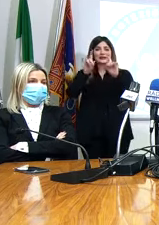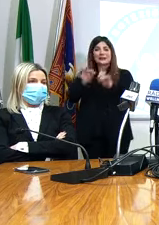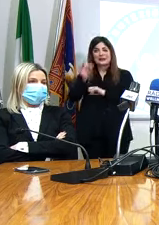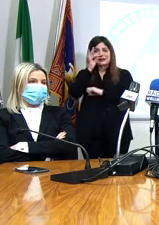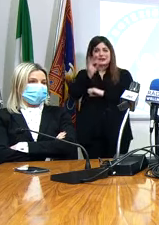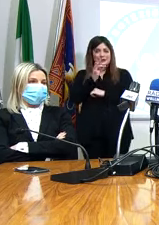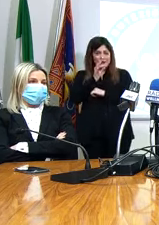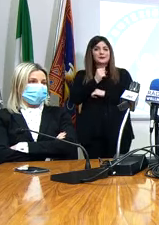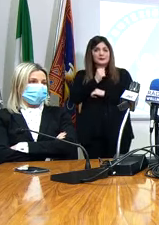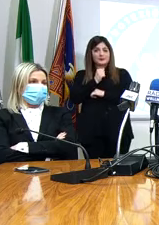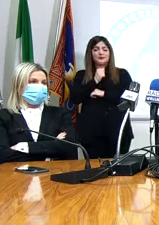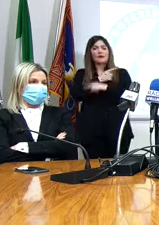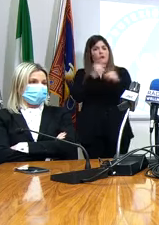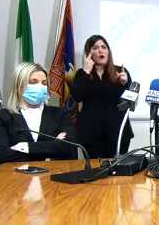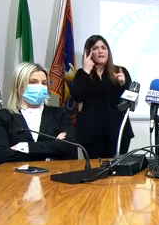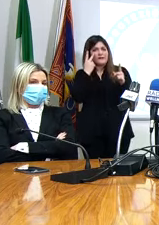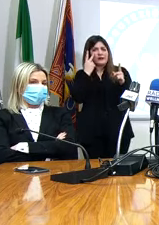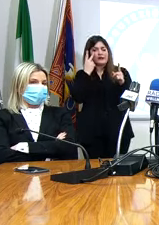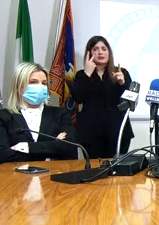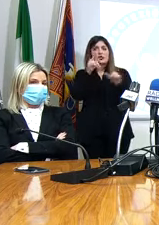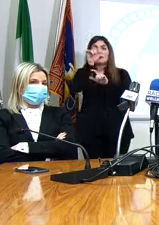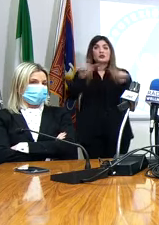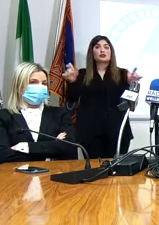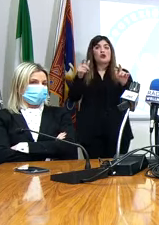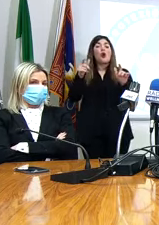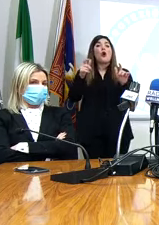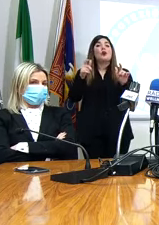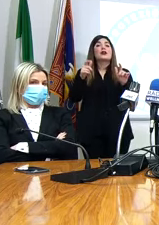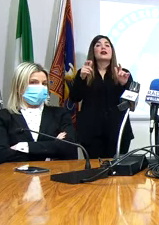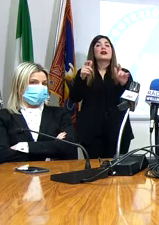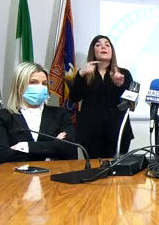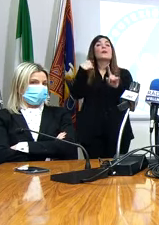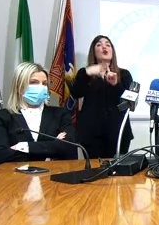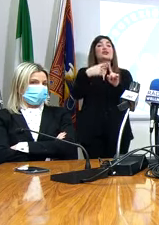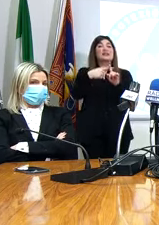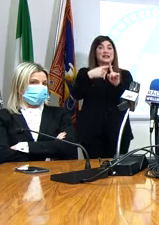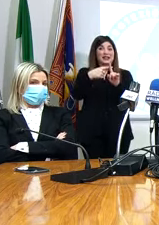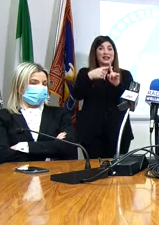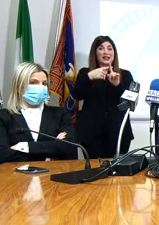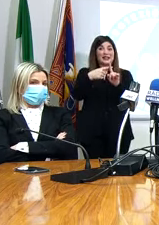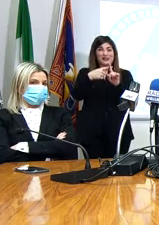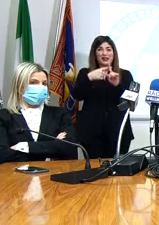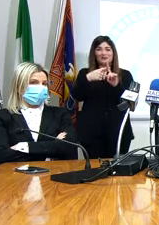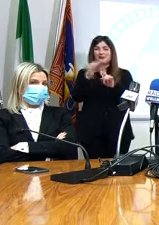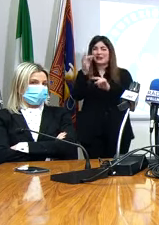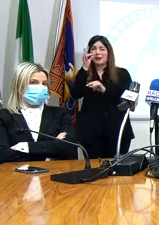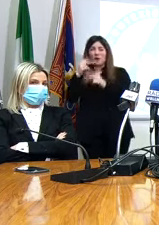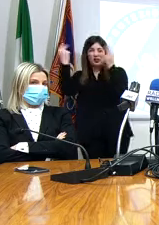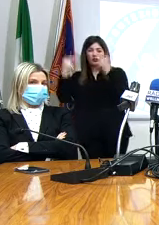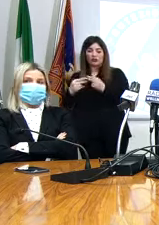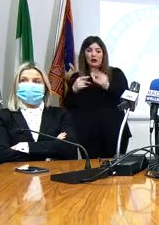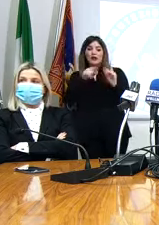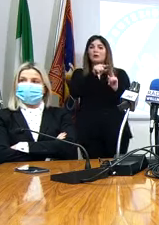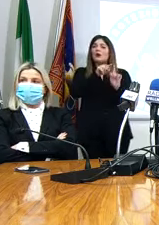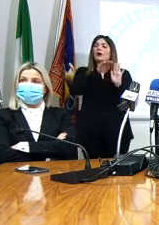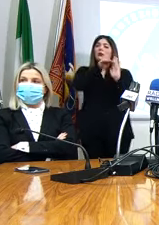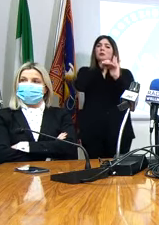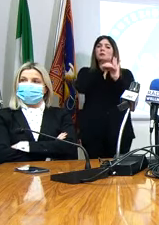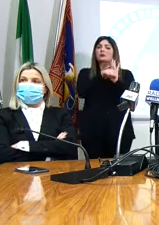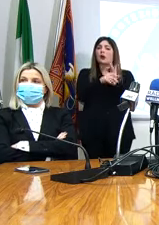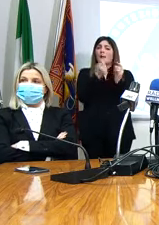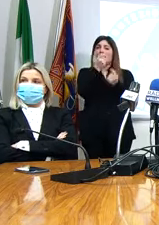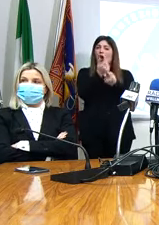perché la positività sui totali dei tamponi oggi è dal 4 al 5%, questo è un altro buon segnale positivo.